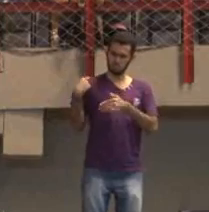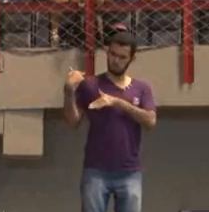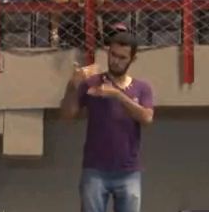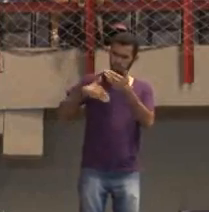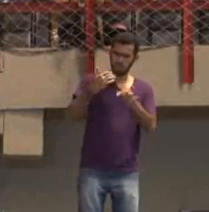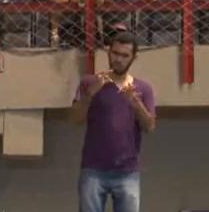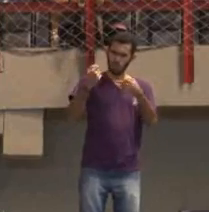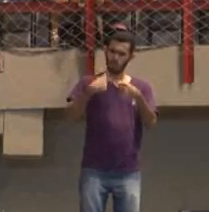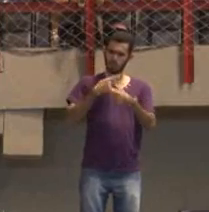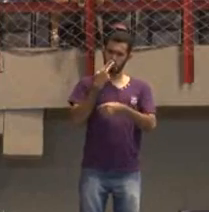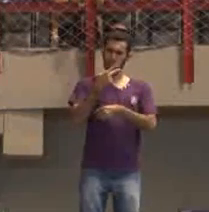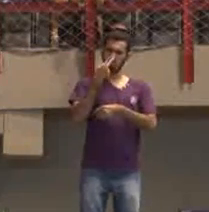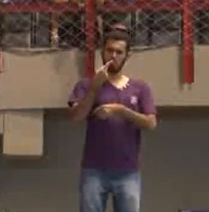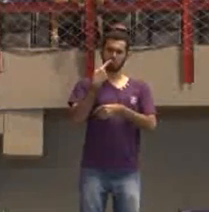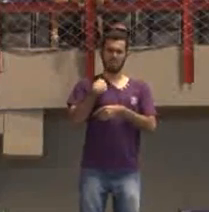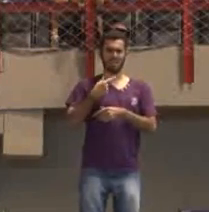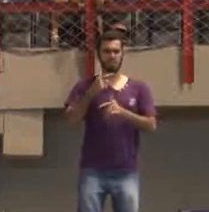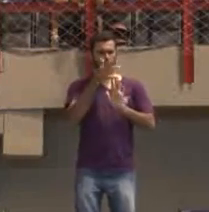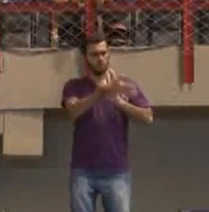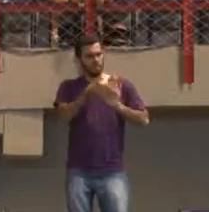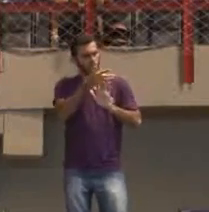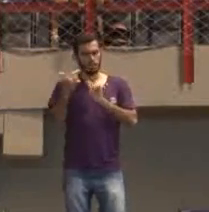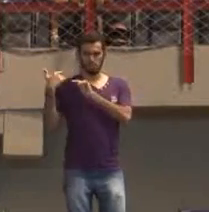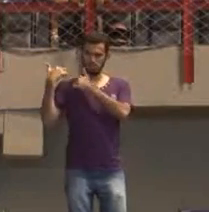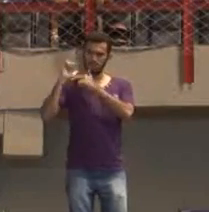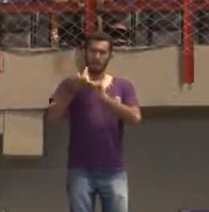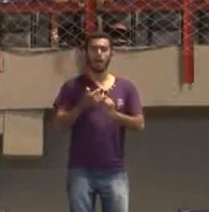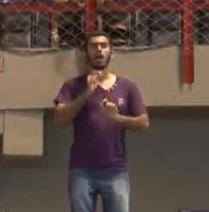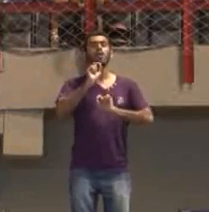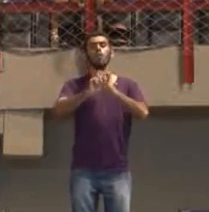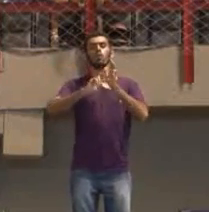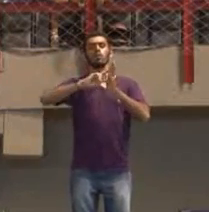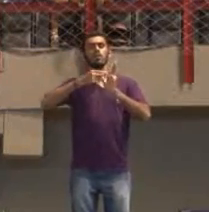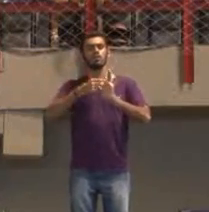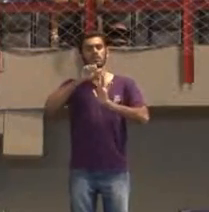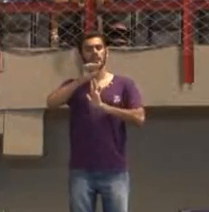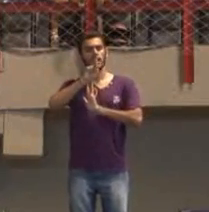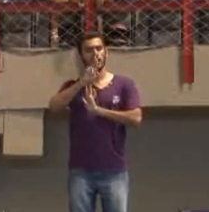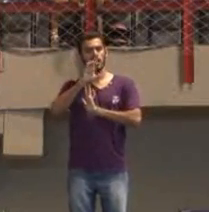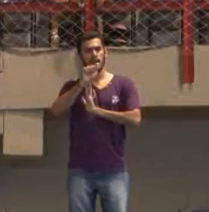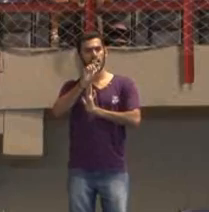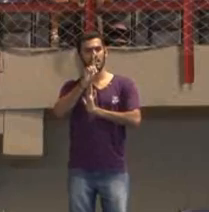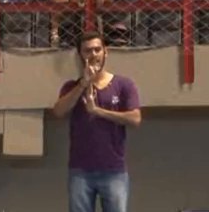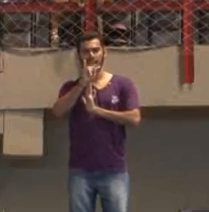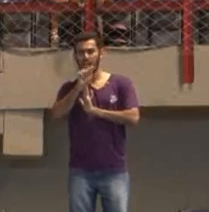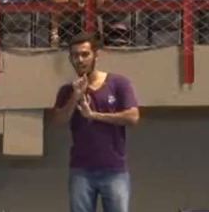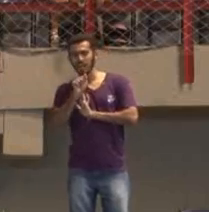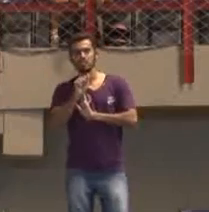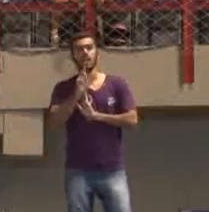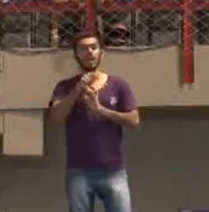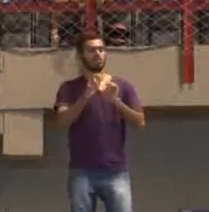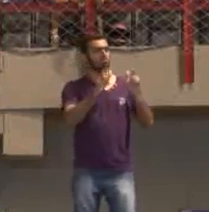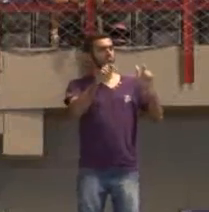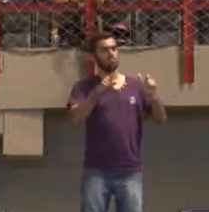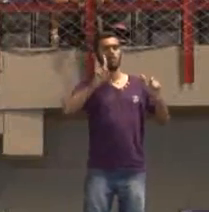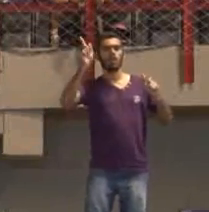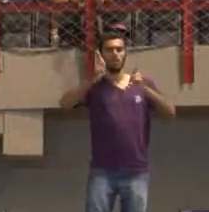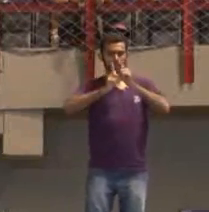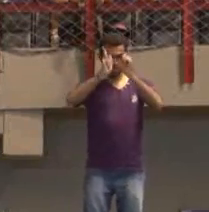O que é Arcádia? A Arcádia é a região da Grécia onde vivem